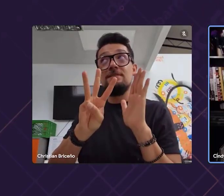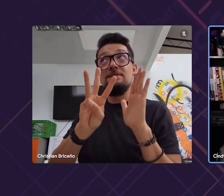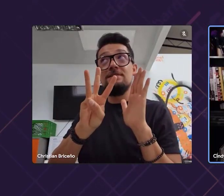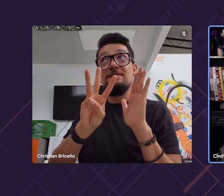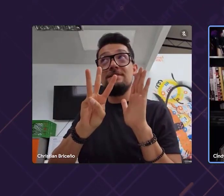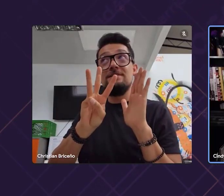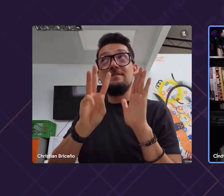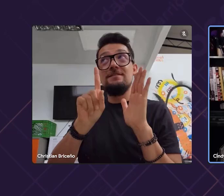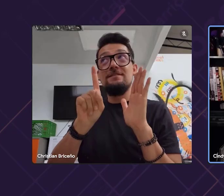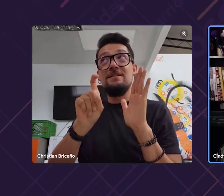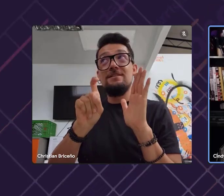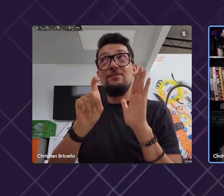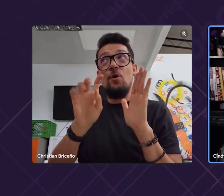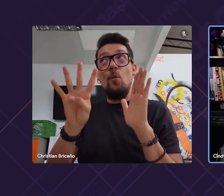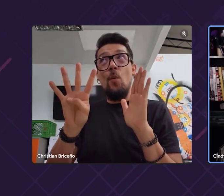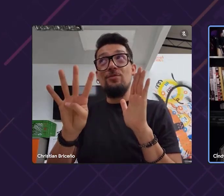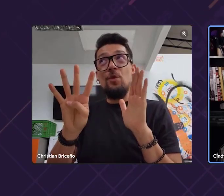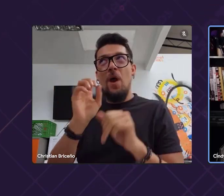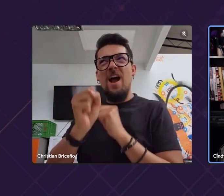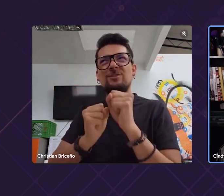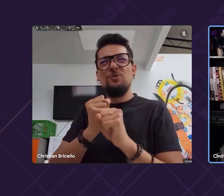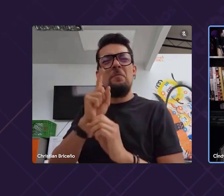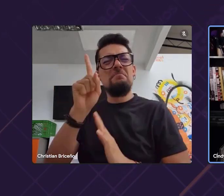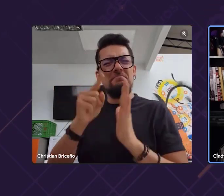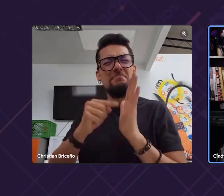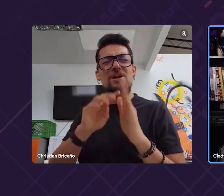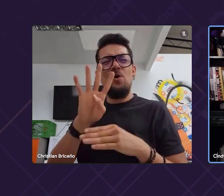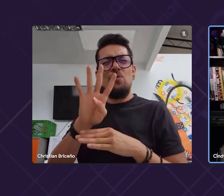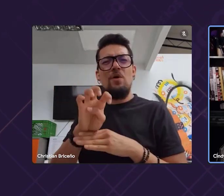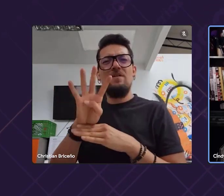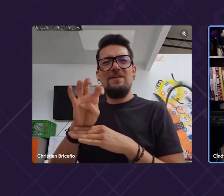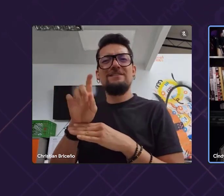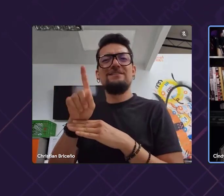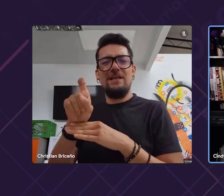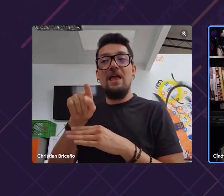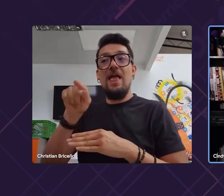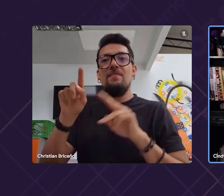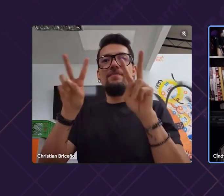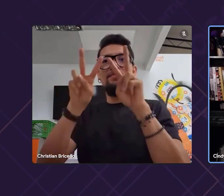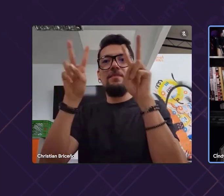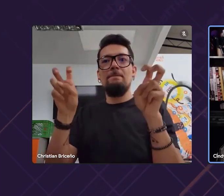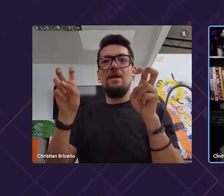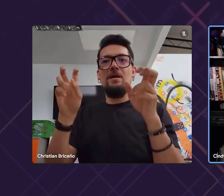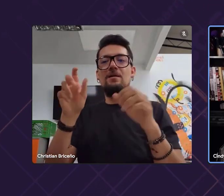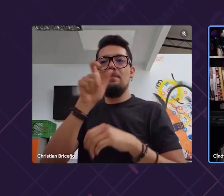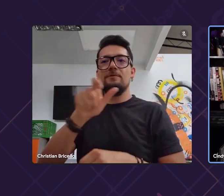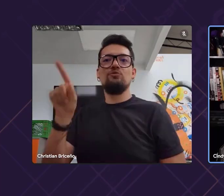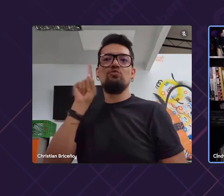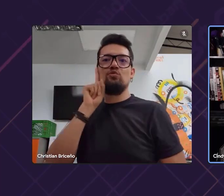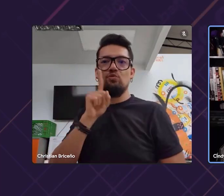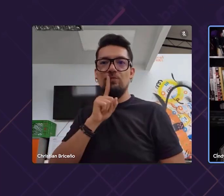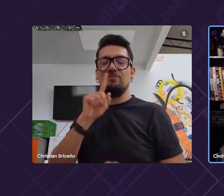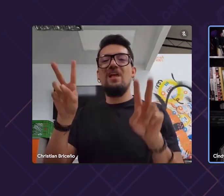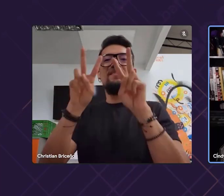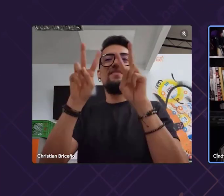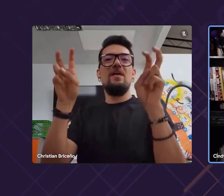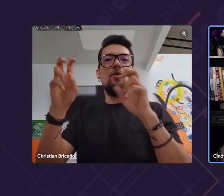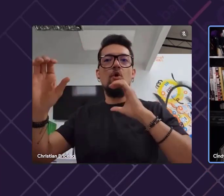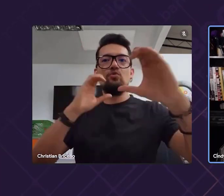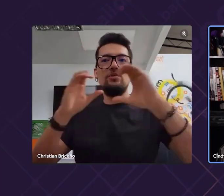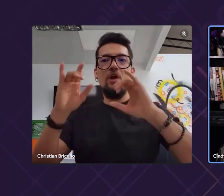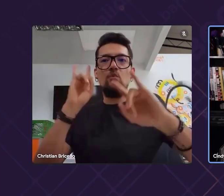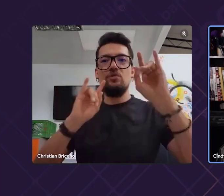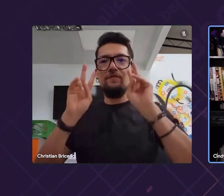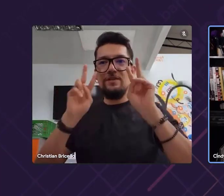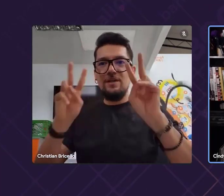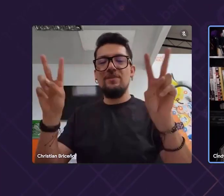es conocer que nosotros tenemos la Ley 324 de 1996 que ya declara la lengua de señas